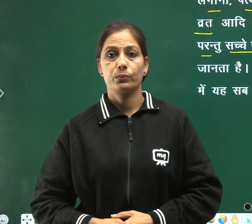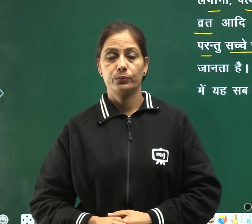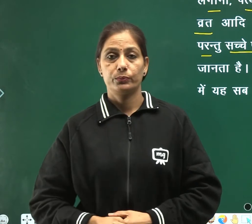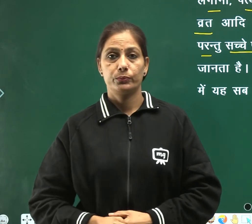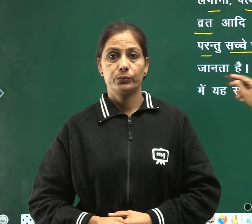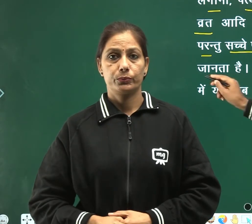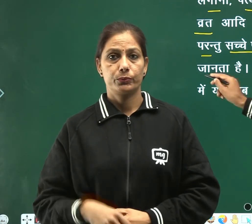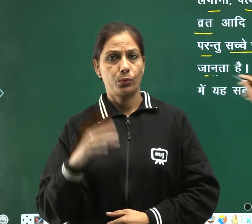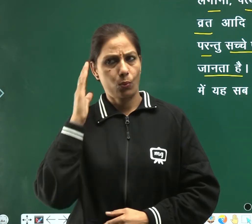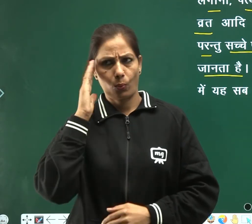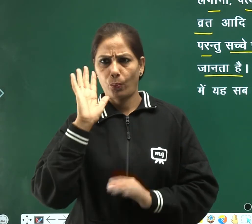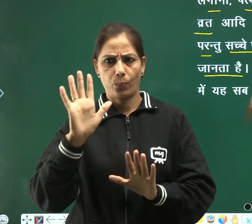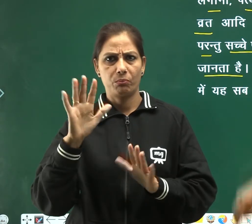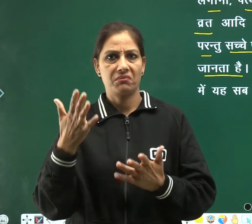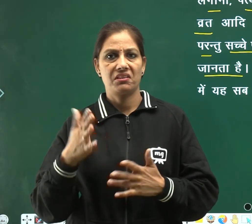नहीं जानता है।